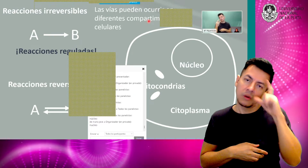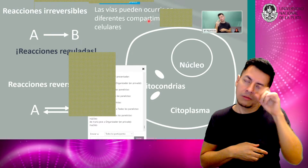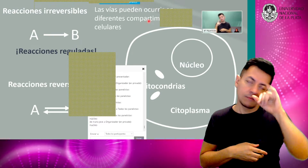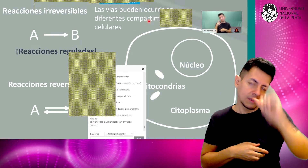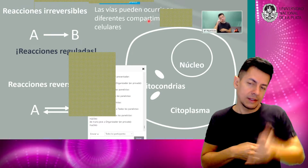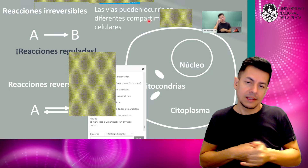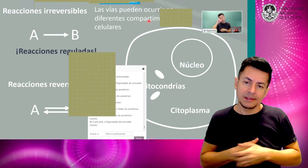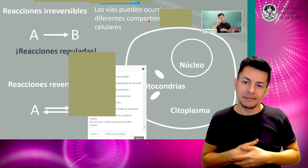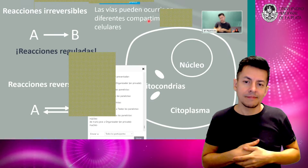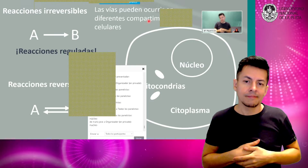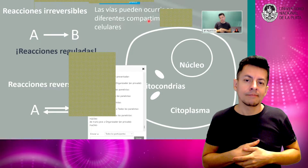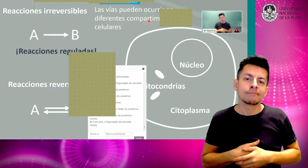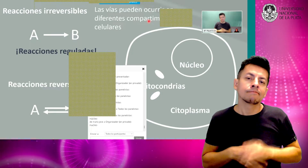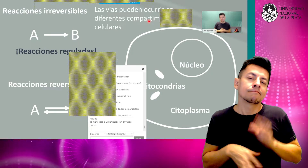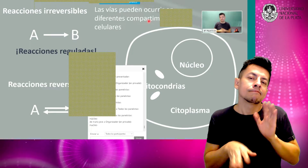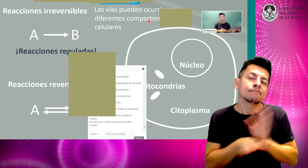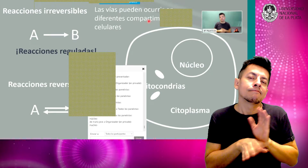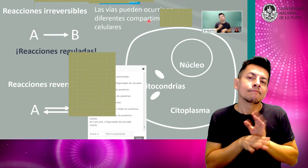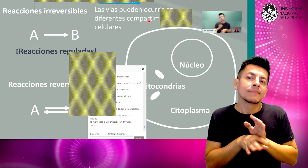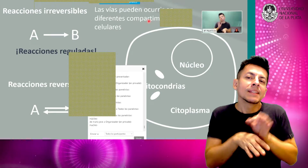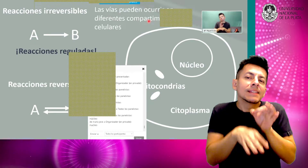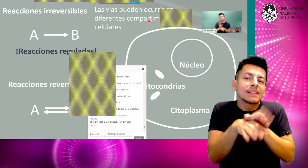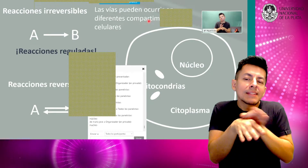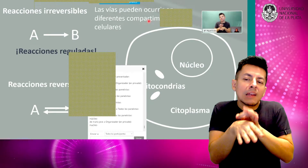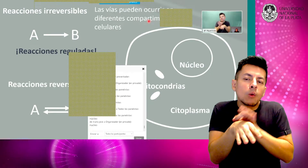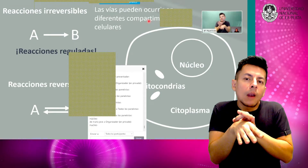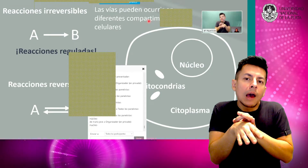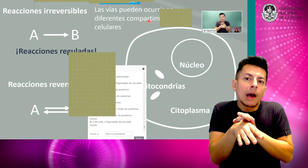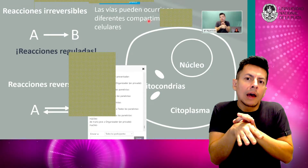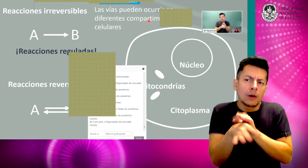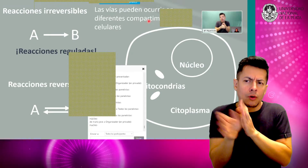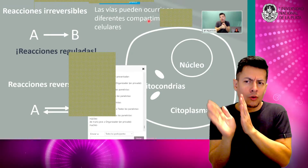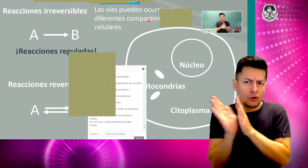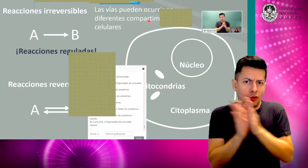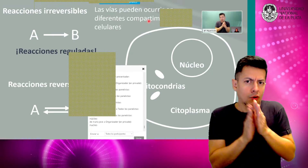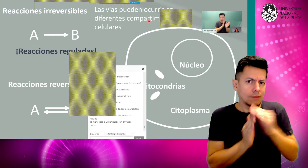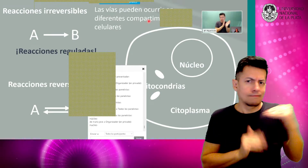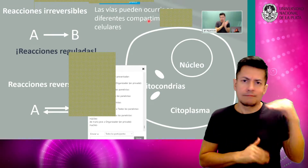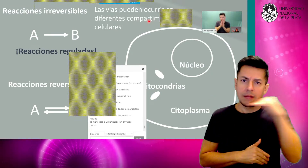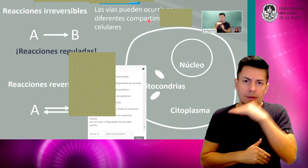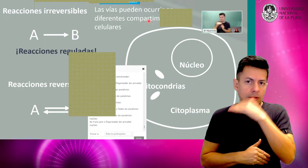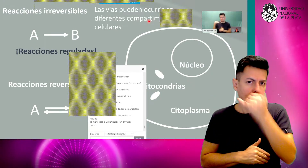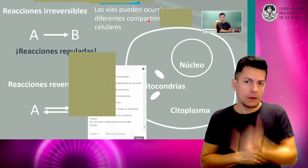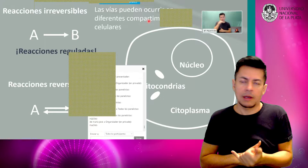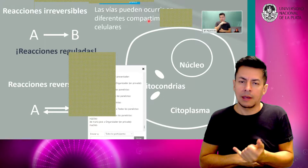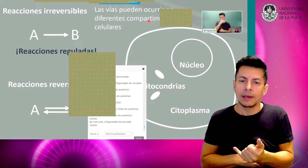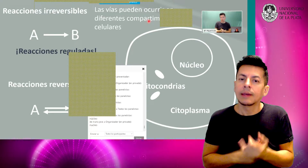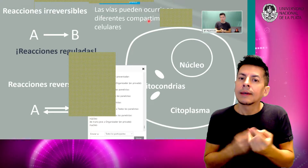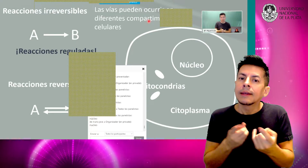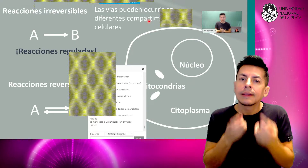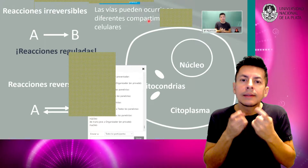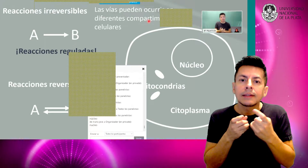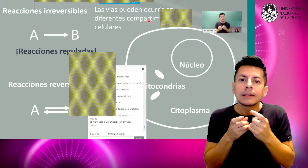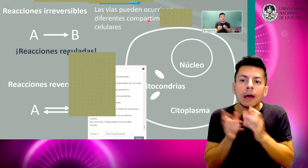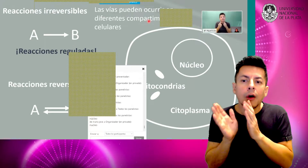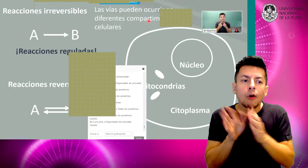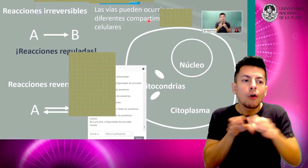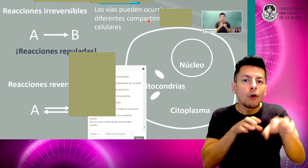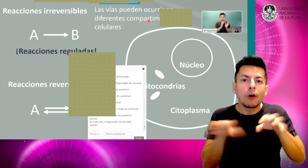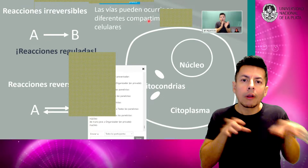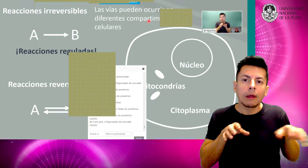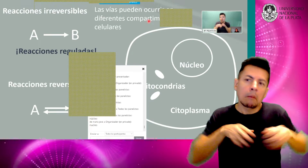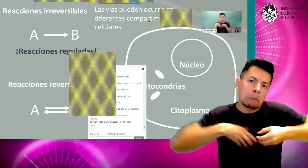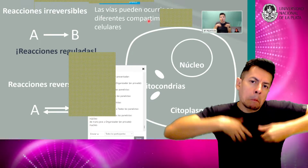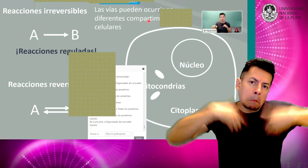núcleo. La célula es una maquinaria bastante ordenada, ¿sí? Necesita categorizar y ordenar las reacciones químicas